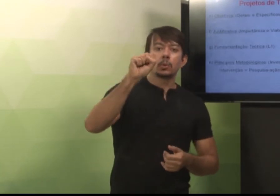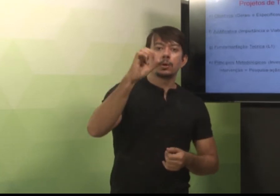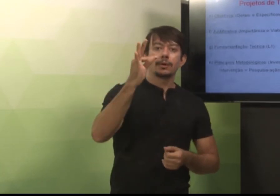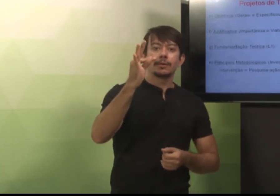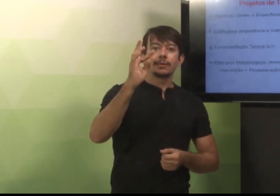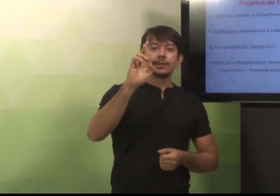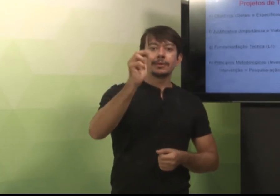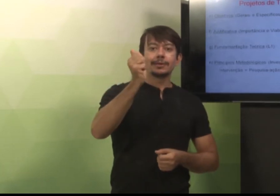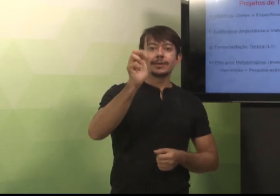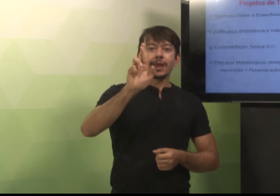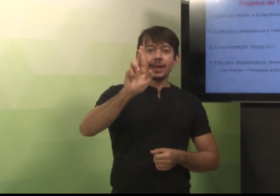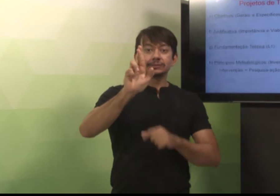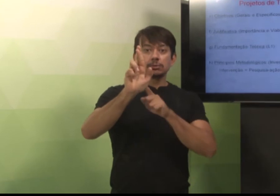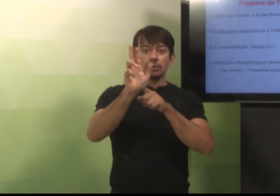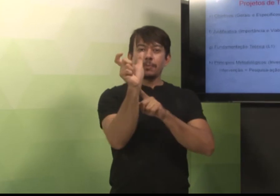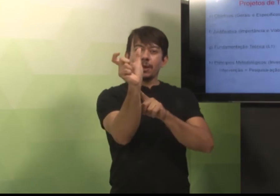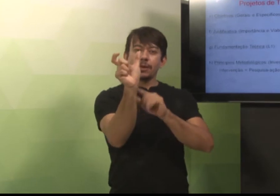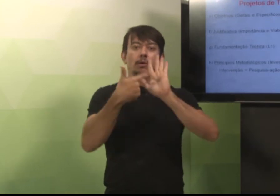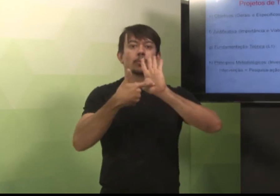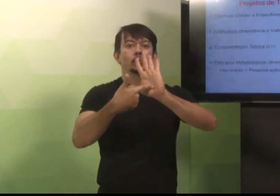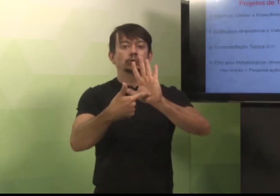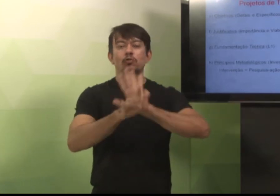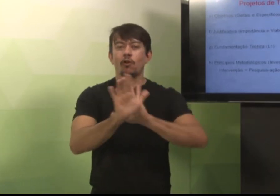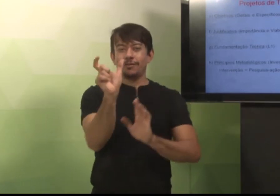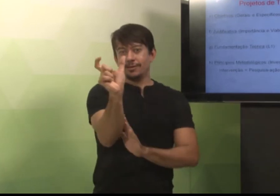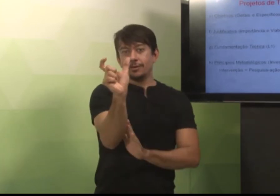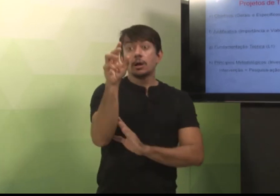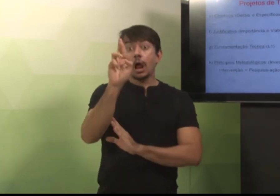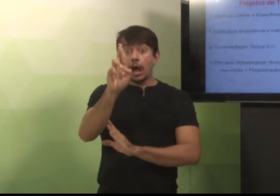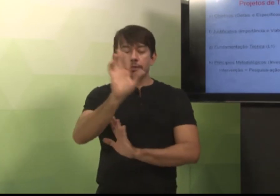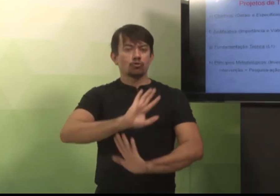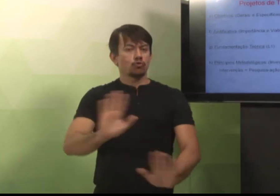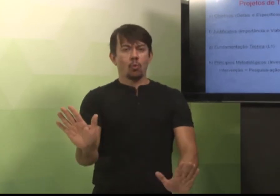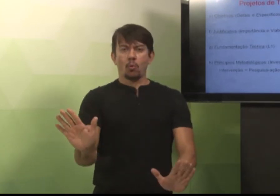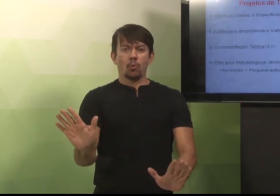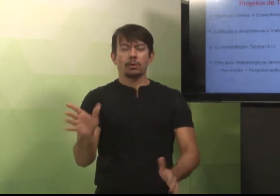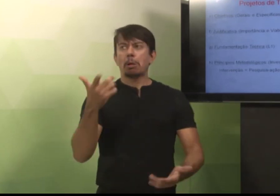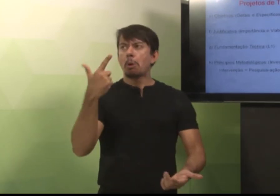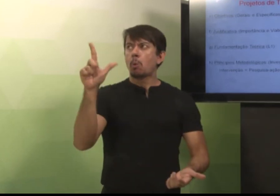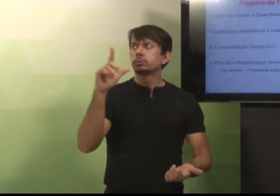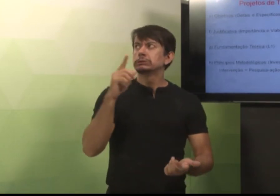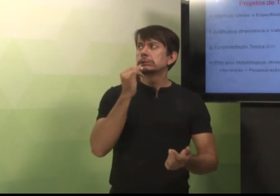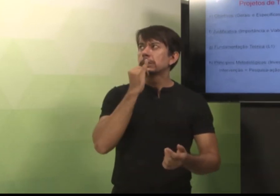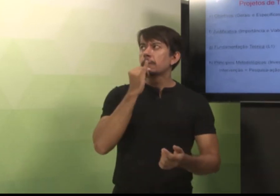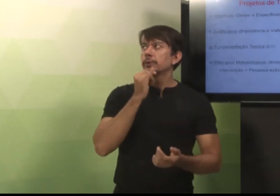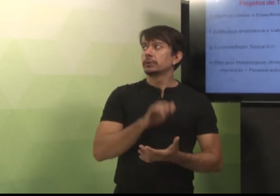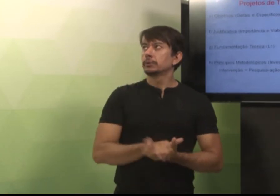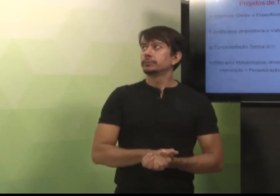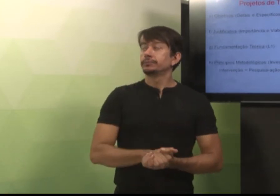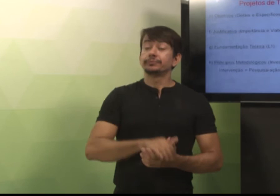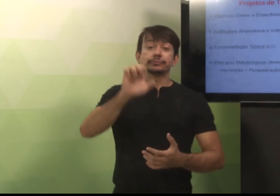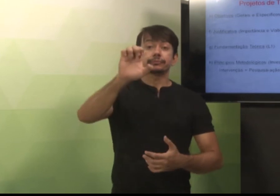infinitivo. Por exemplo, mostrar, você vai utilizar essa palavra mostrar. Um outro